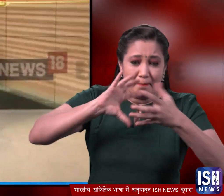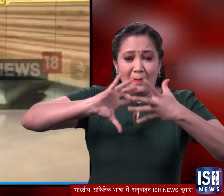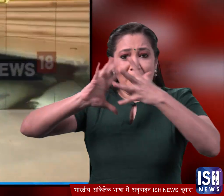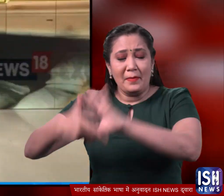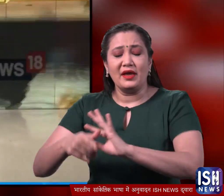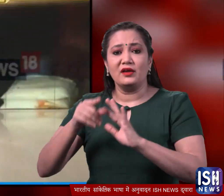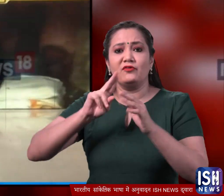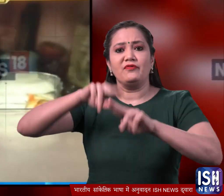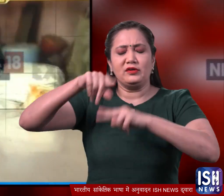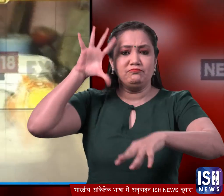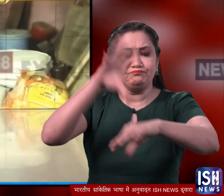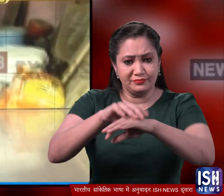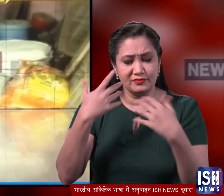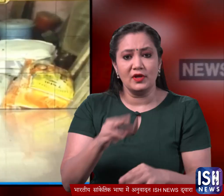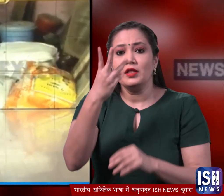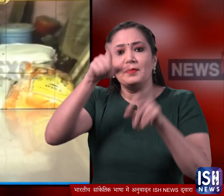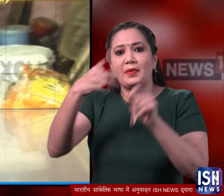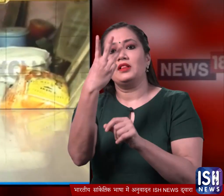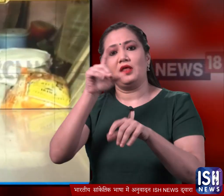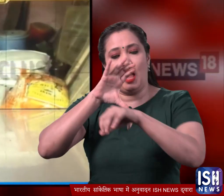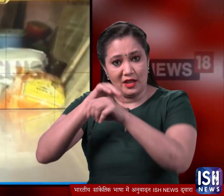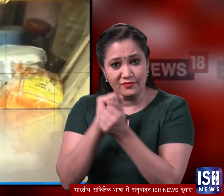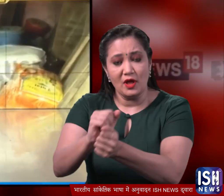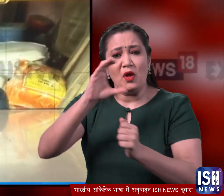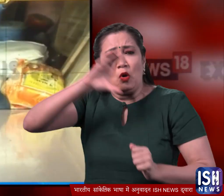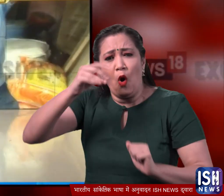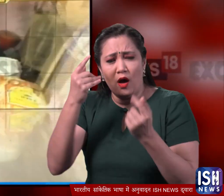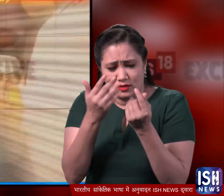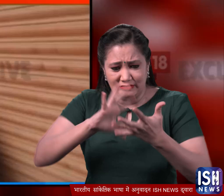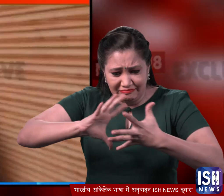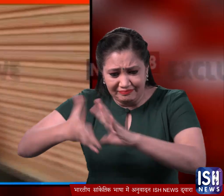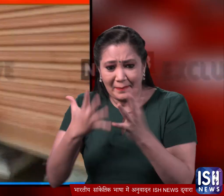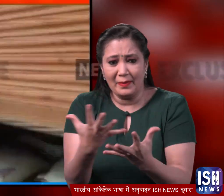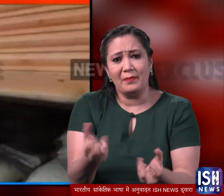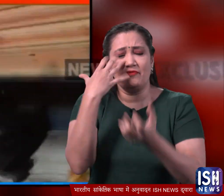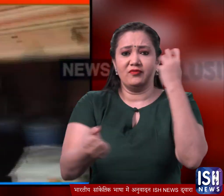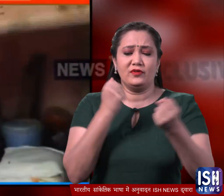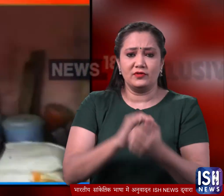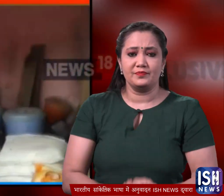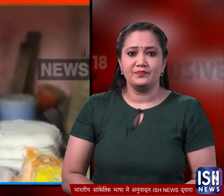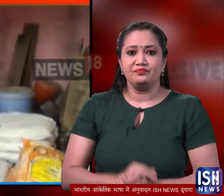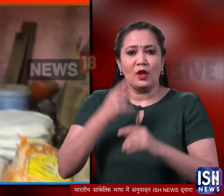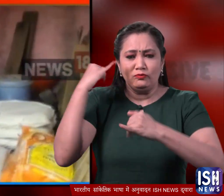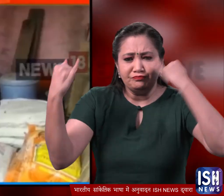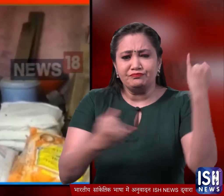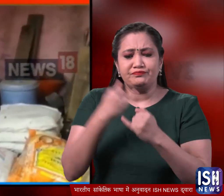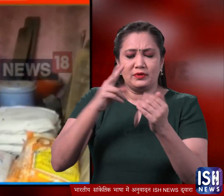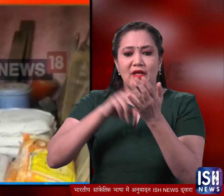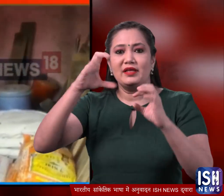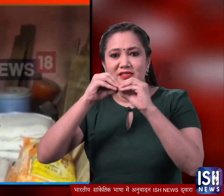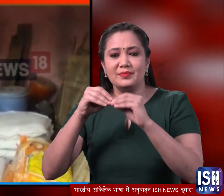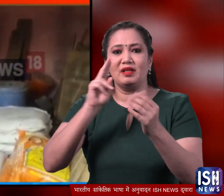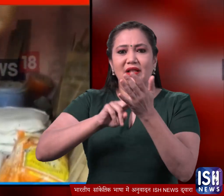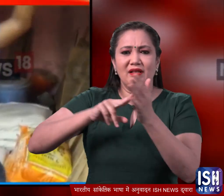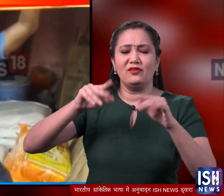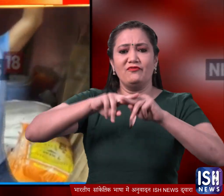करोड़ों रुपए के नशीले पदार्थ के साथ 3 आरोपियों को भी गिरफ्तार किया गया। इससे पहले ड्रग्स की तलाश में एनसीबी की टीम ने नांदेड़